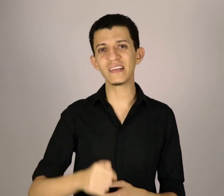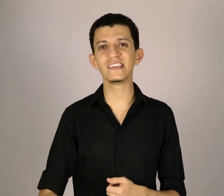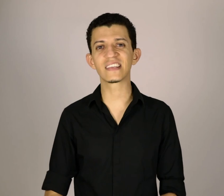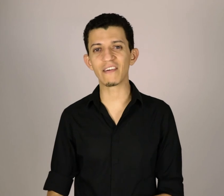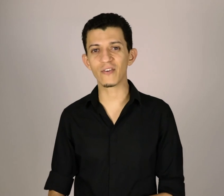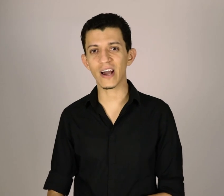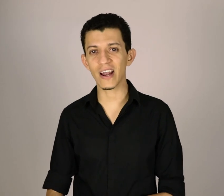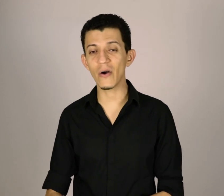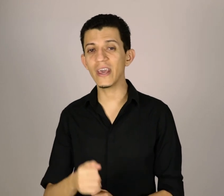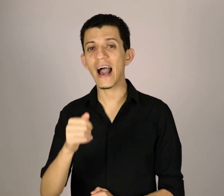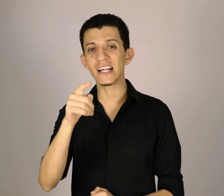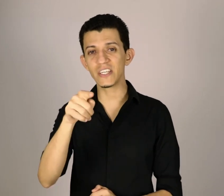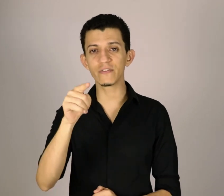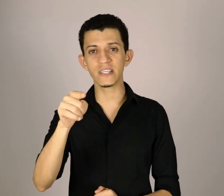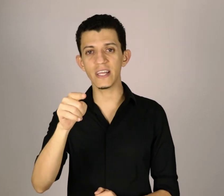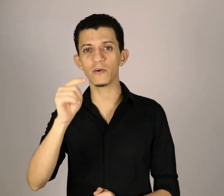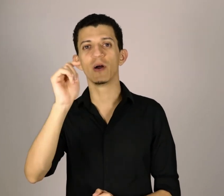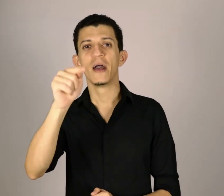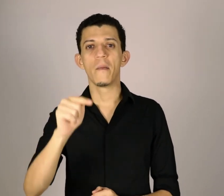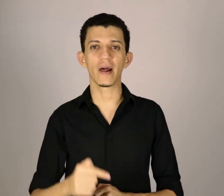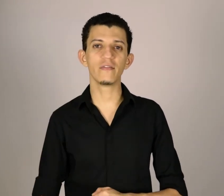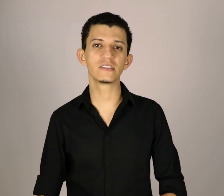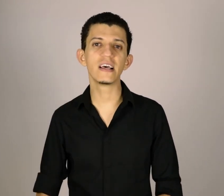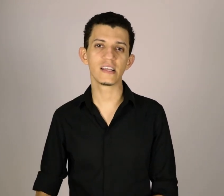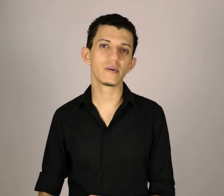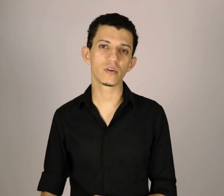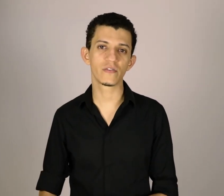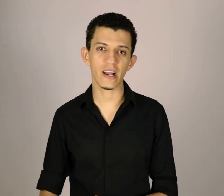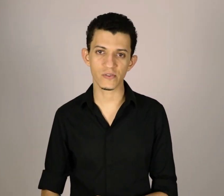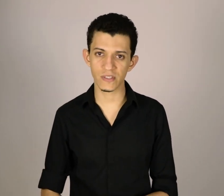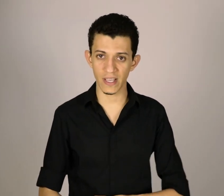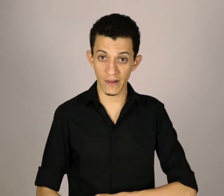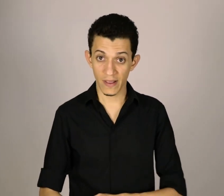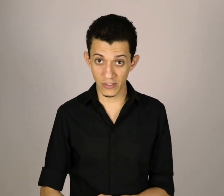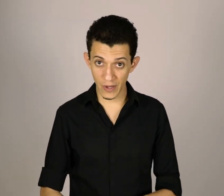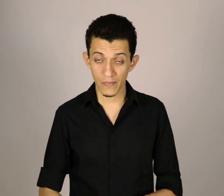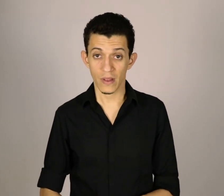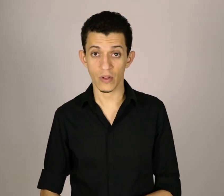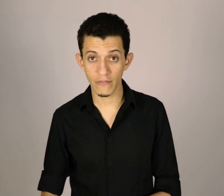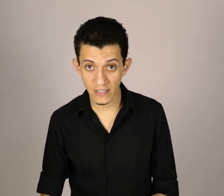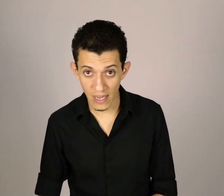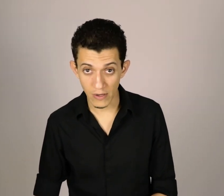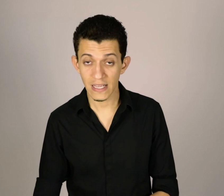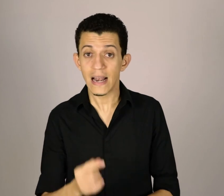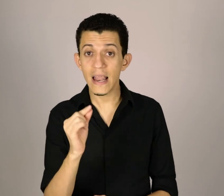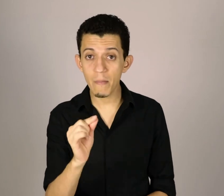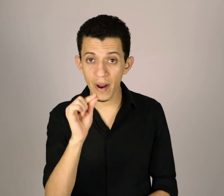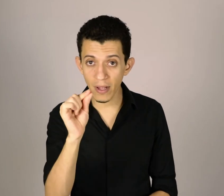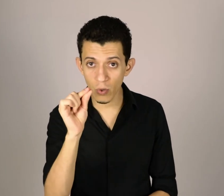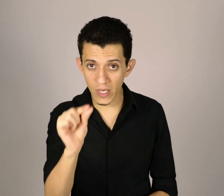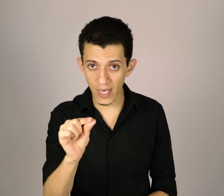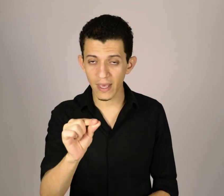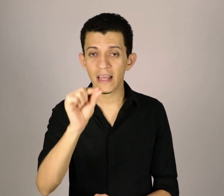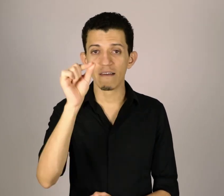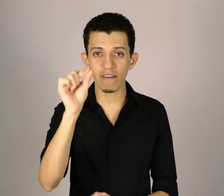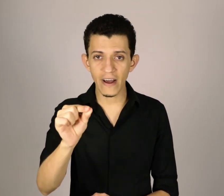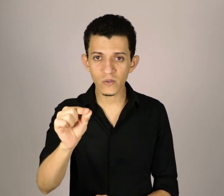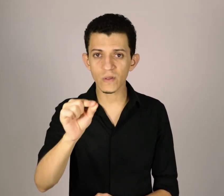inscreva no canal e ative o sininho, para que você receba as notificações aí de novas aulas. Lembrando que vários conteúdos